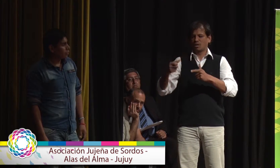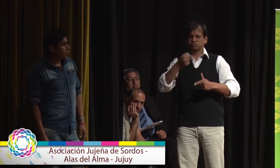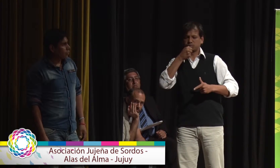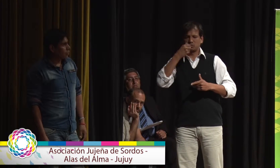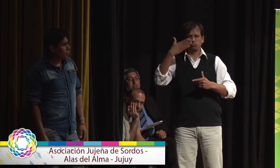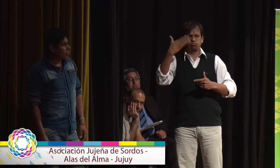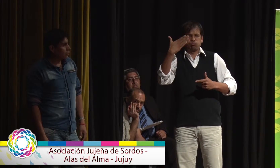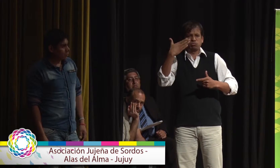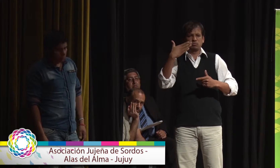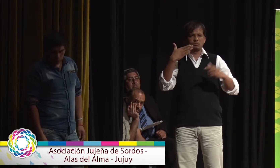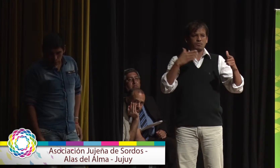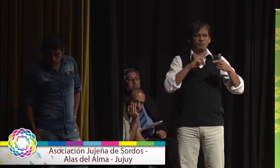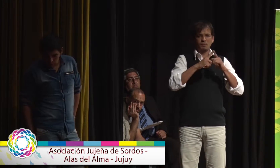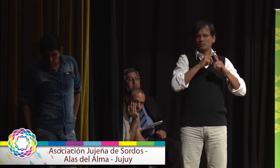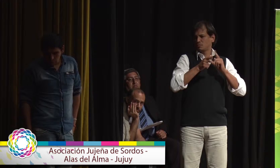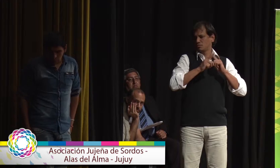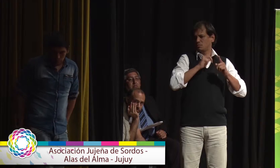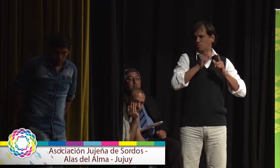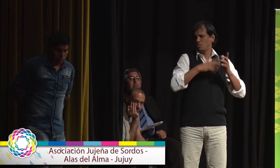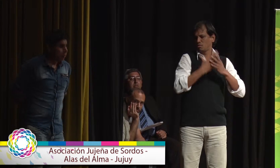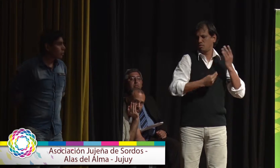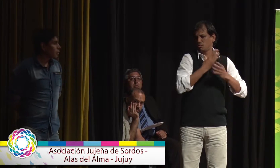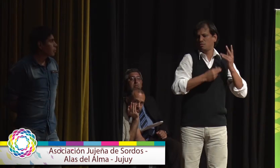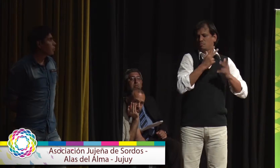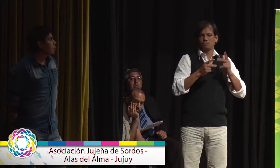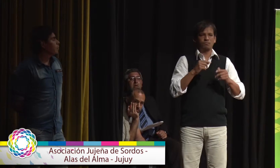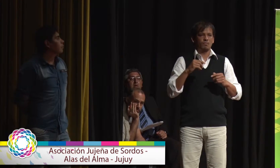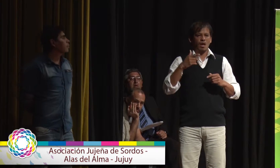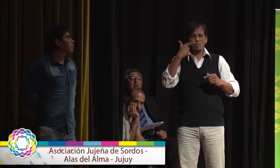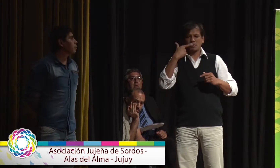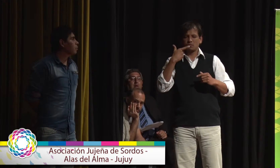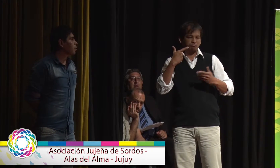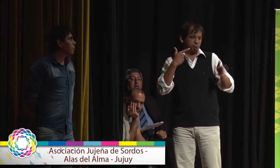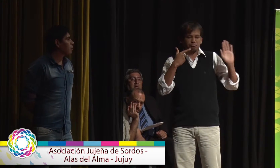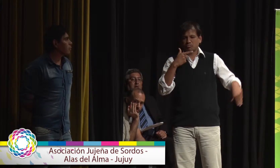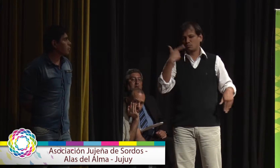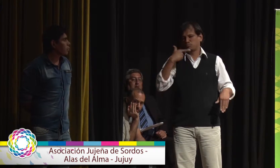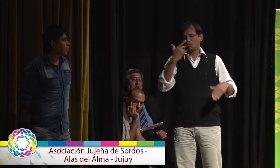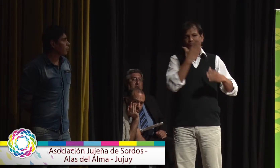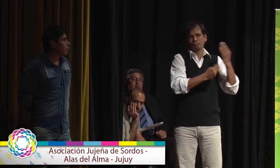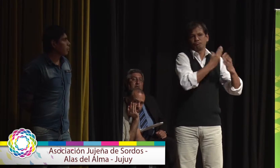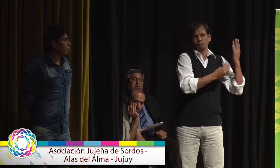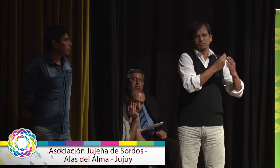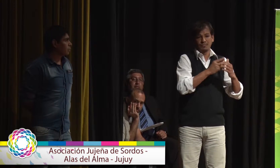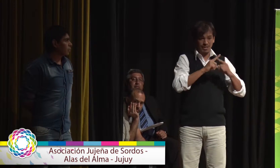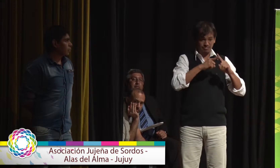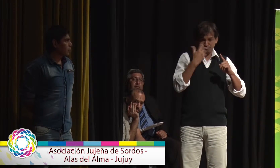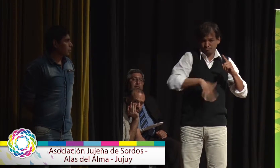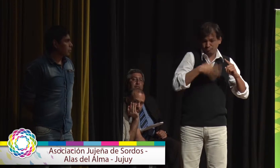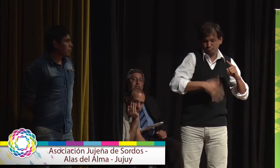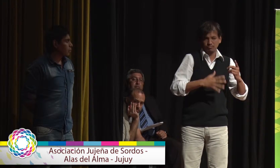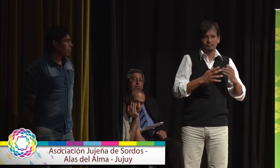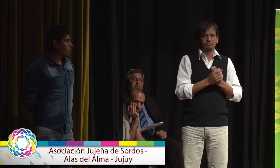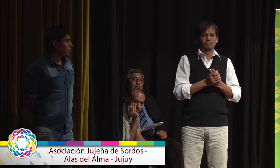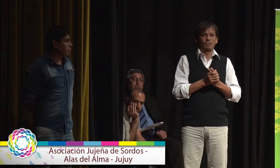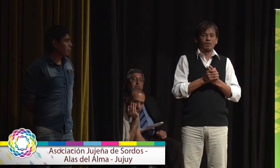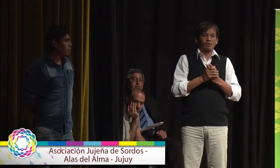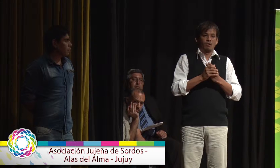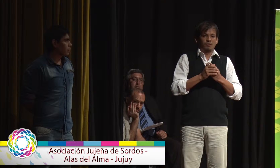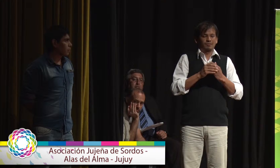vemos, por ejemplo, situaciones de discursos políticos, vemos que el intérprete va a destiempo o falla, porque lo vemos, eso es